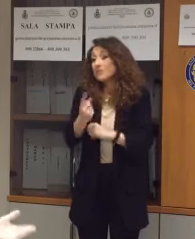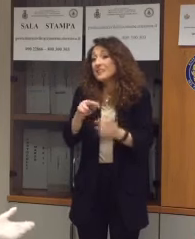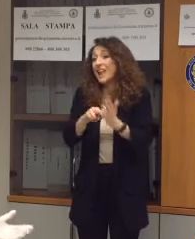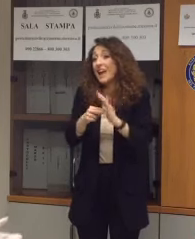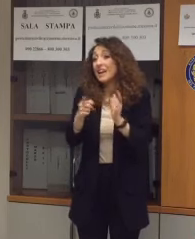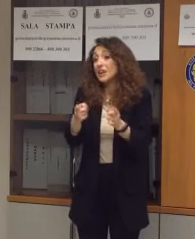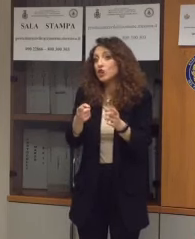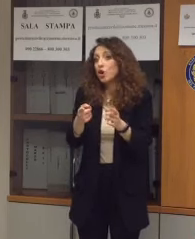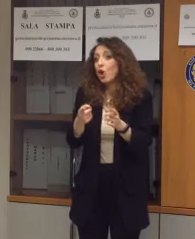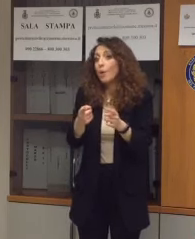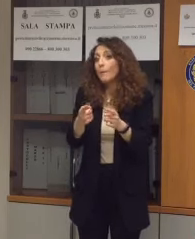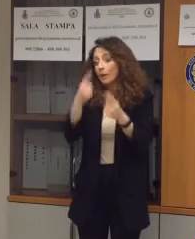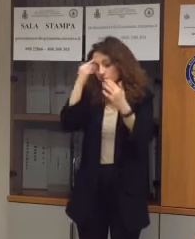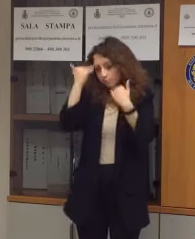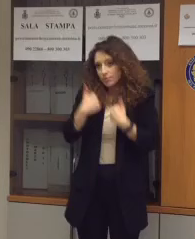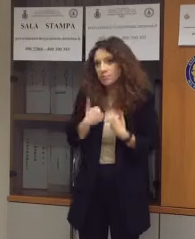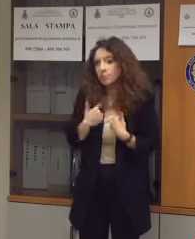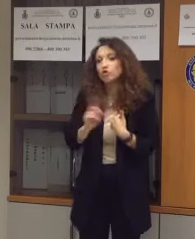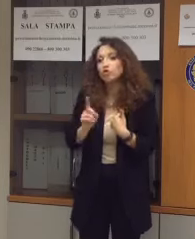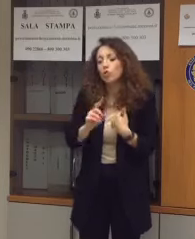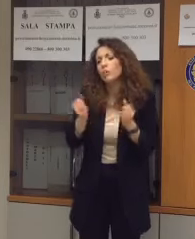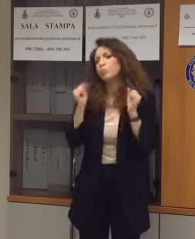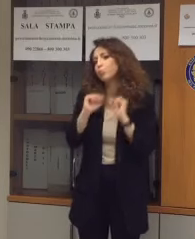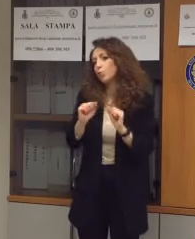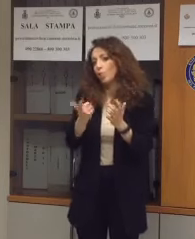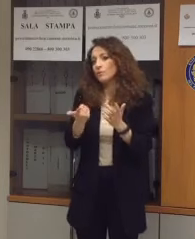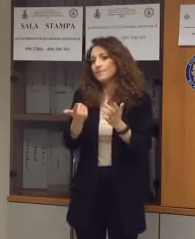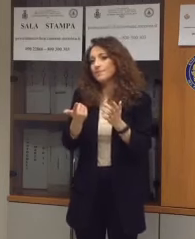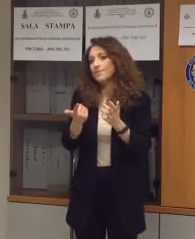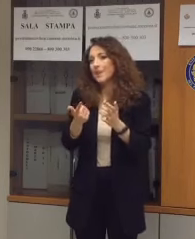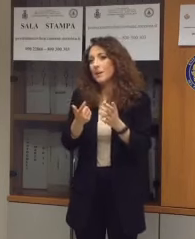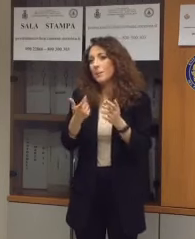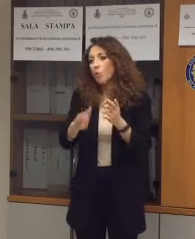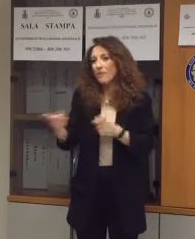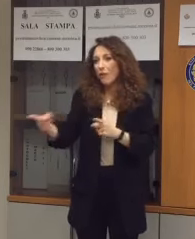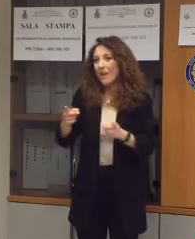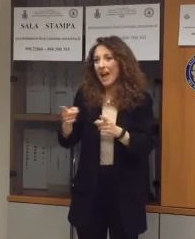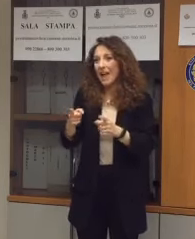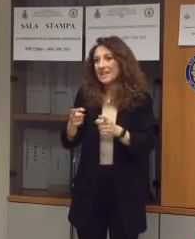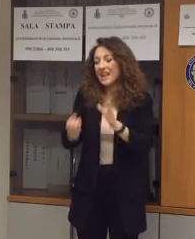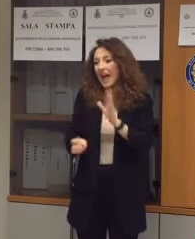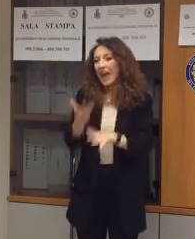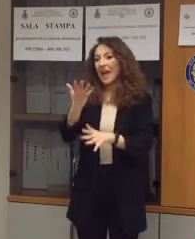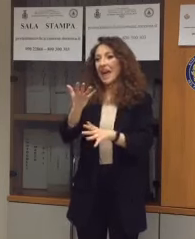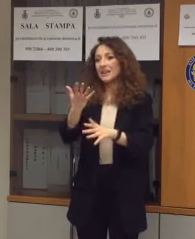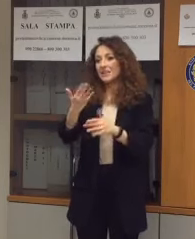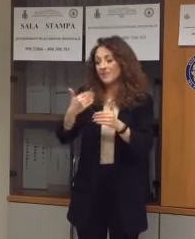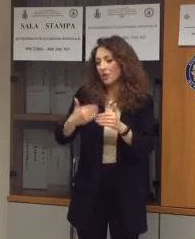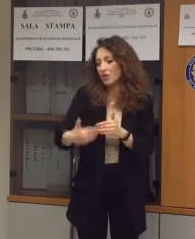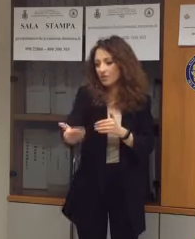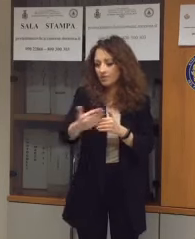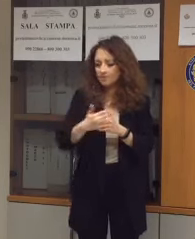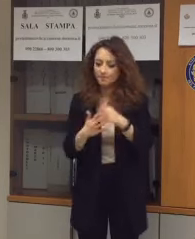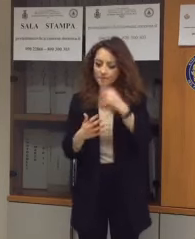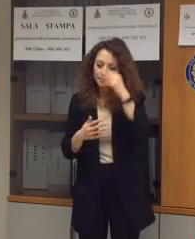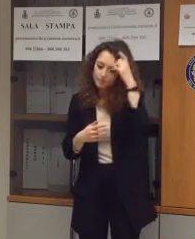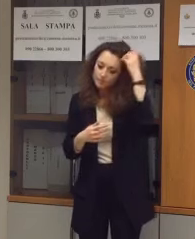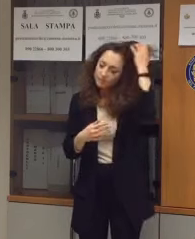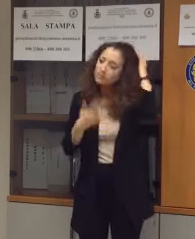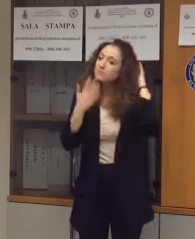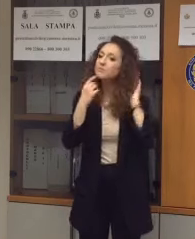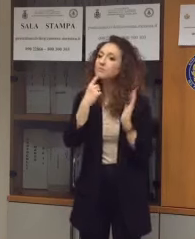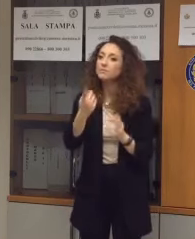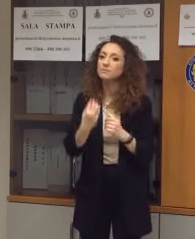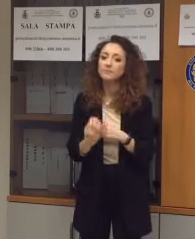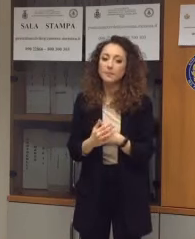noi, dei disguidi si possono verificare nella fase di avvio. Che cosa desidero anche puntualizzare?